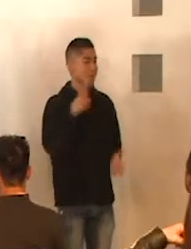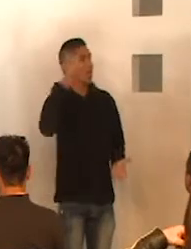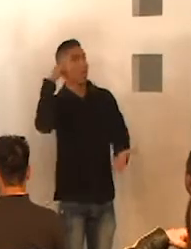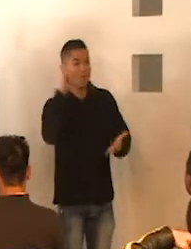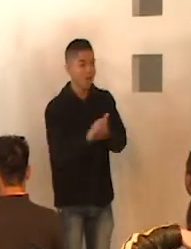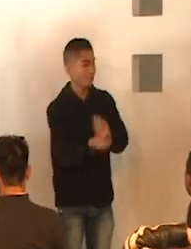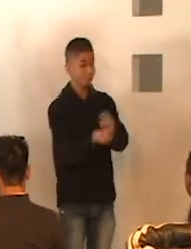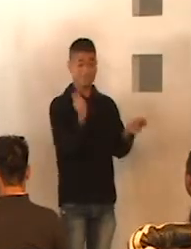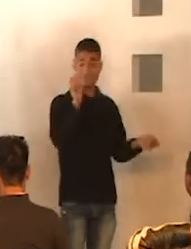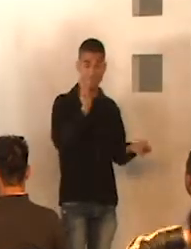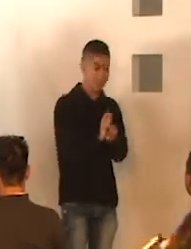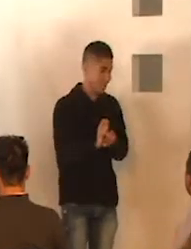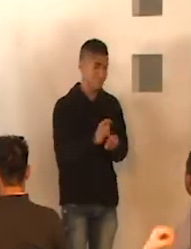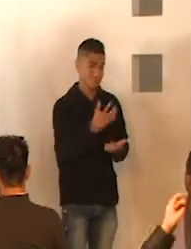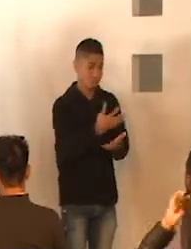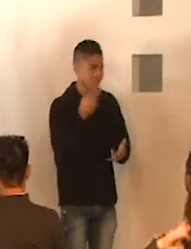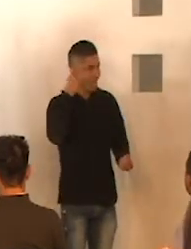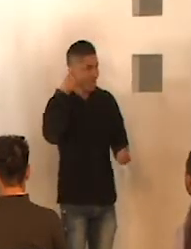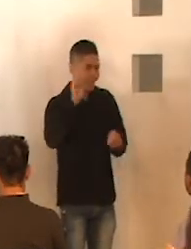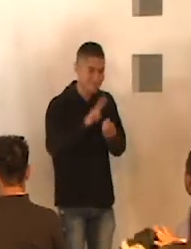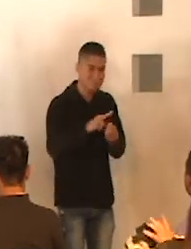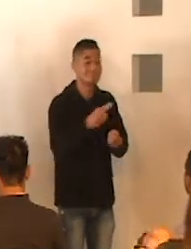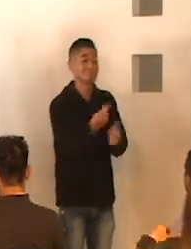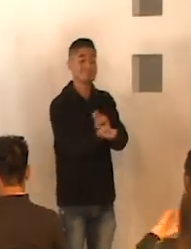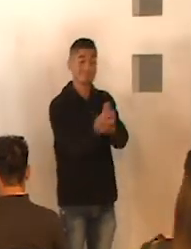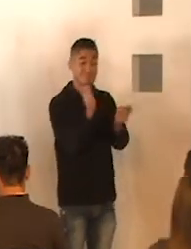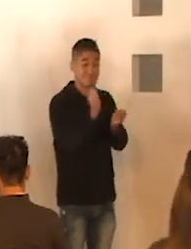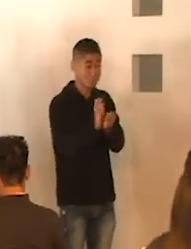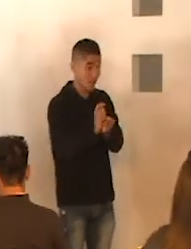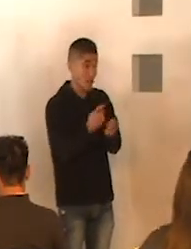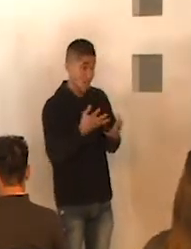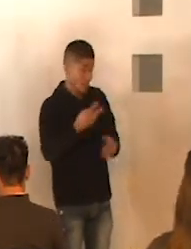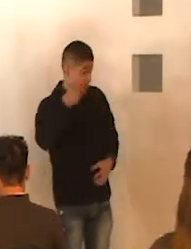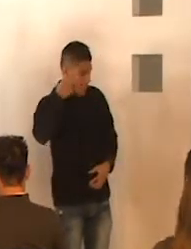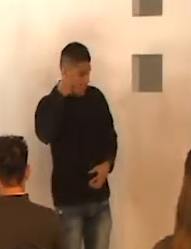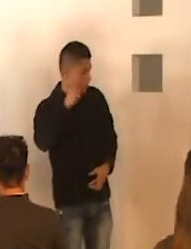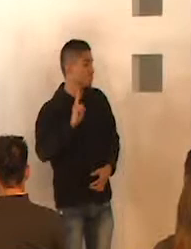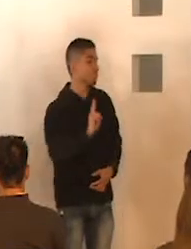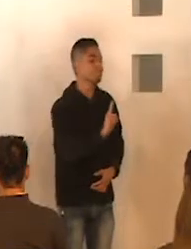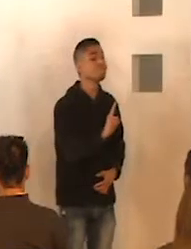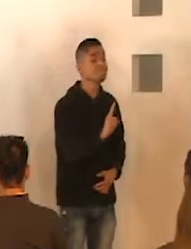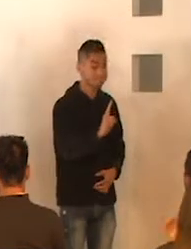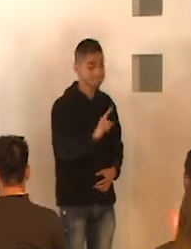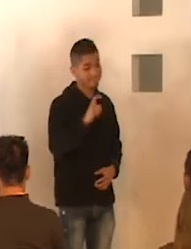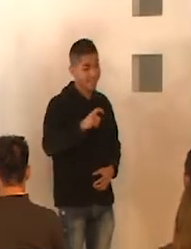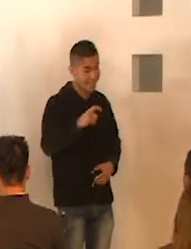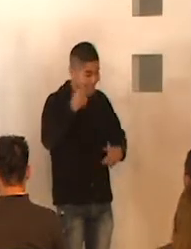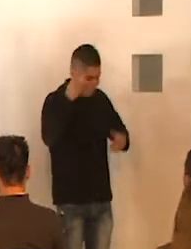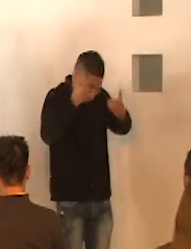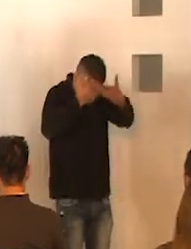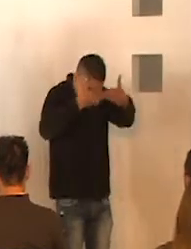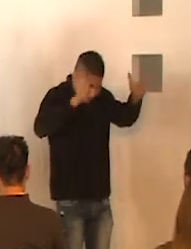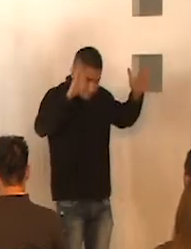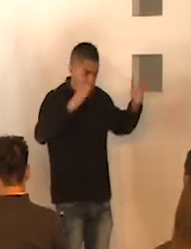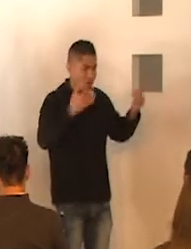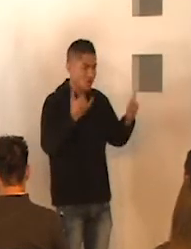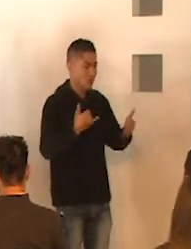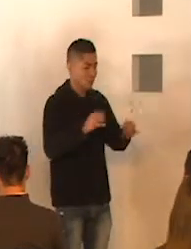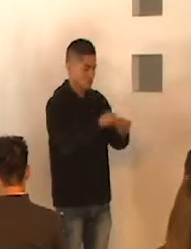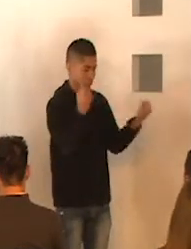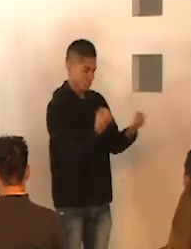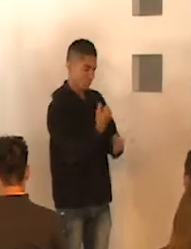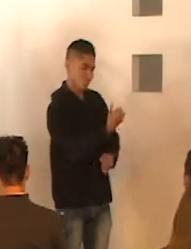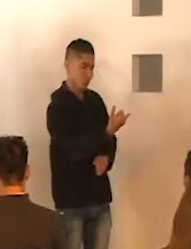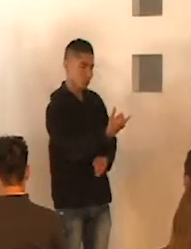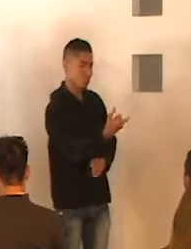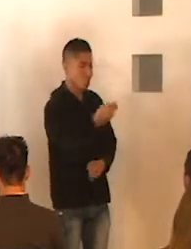si uno quiere enfrentar esos retos. Día por día son más los niños que están llegando a nuestras aulas que requieren de